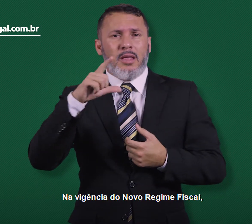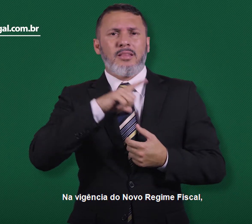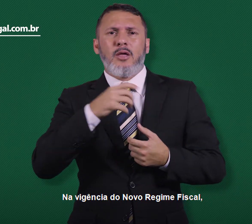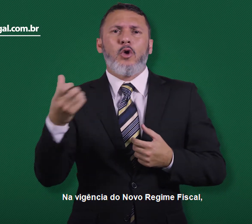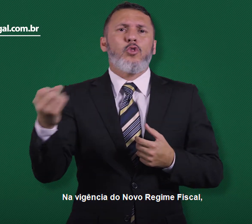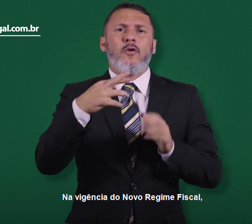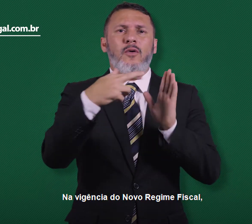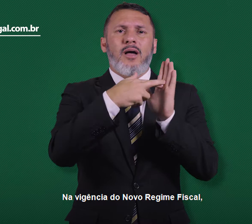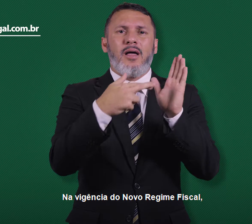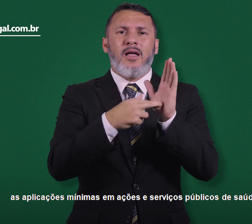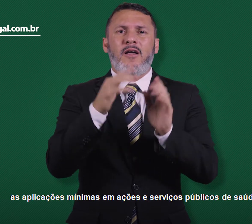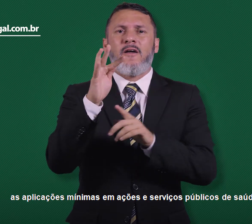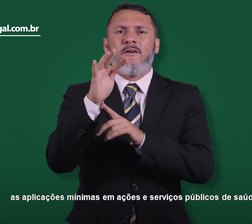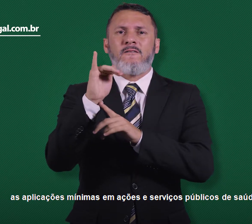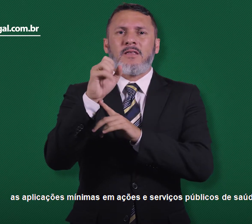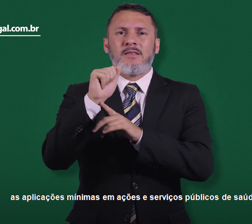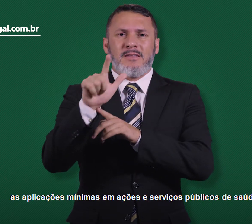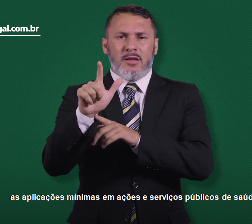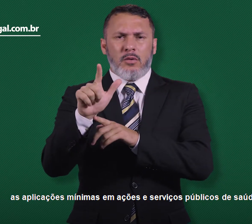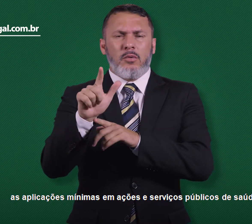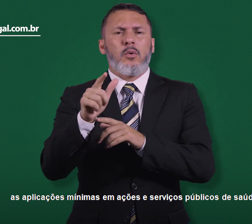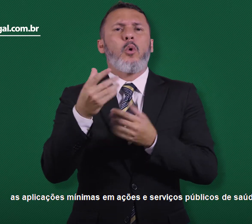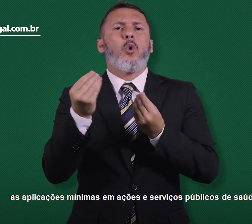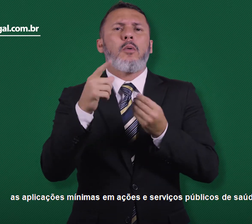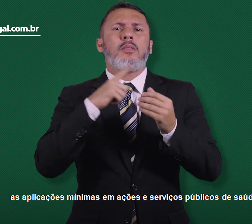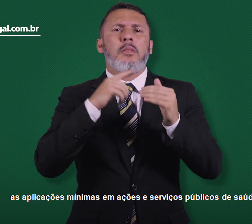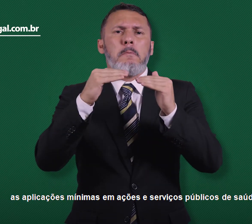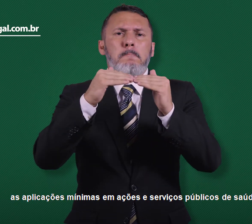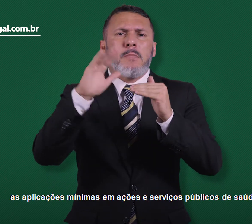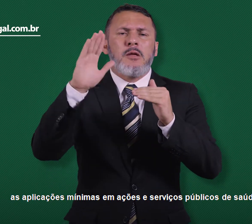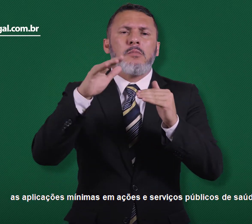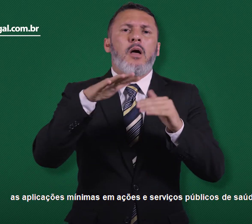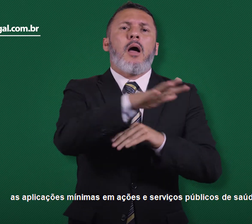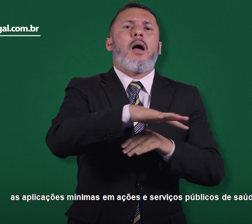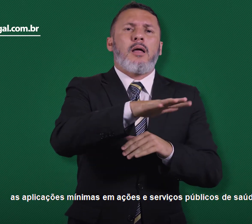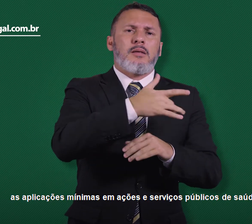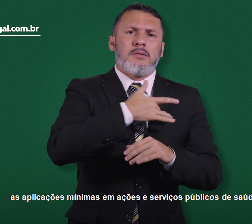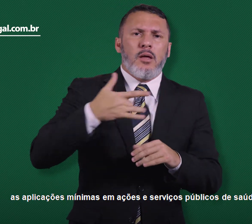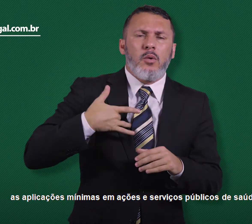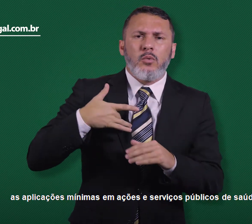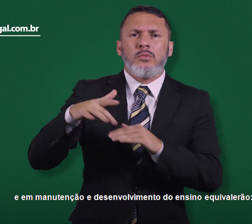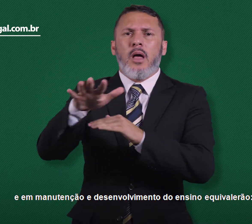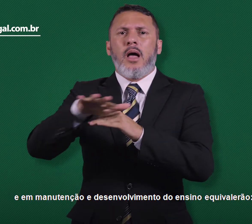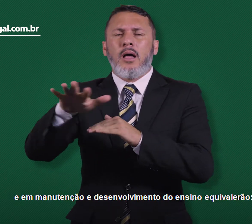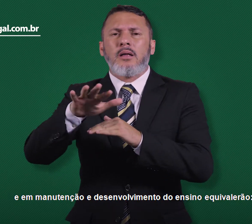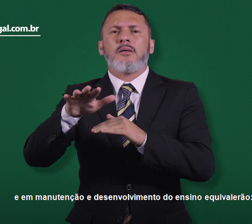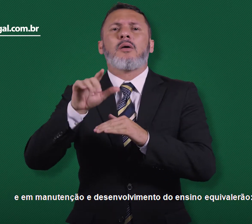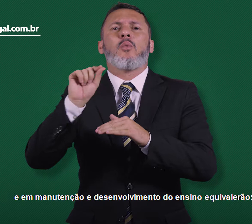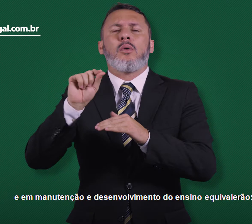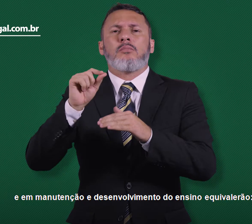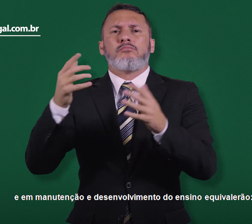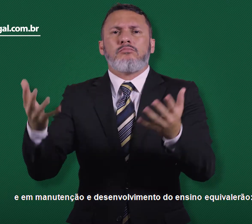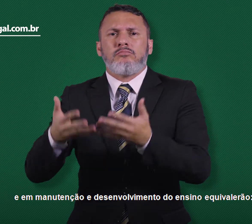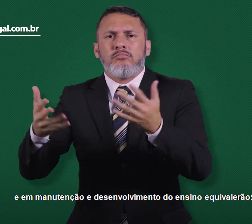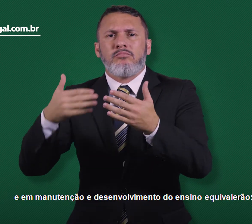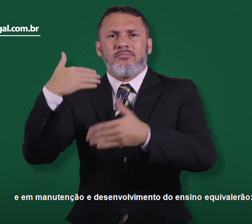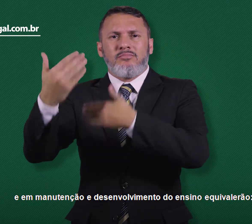regime fiscal, as aplicações mínimas em ações e serviços públicos de saúde e em manutenção e desenvolvimento